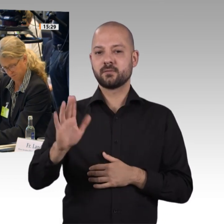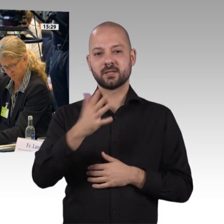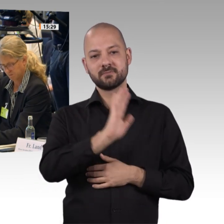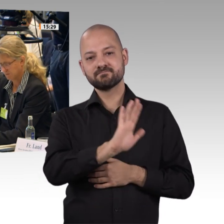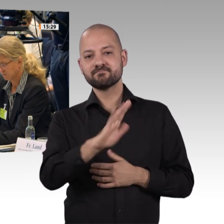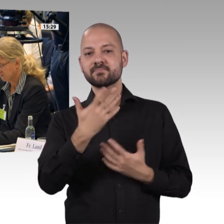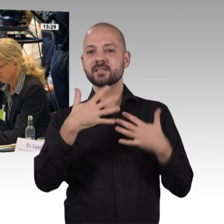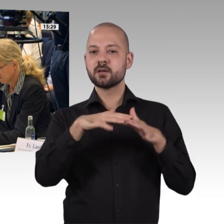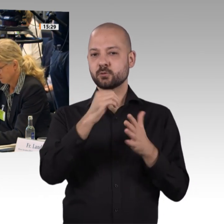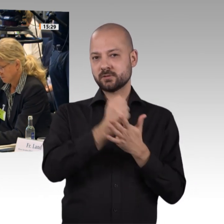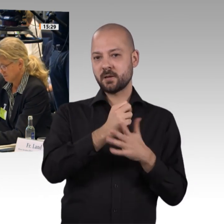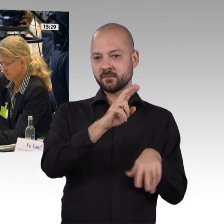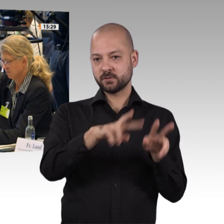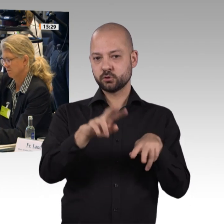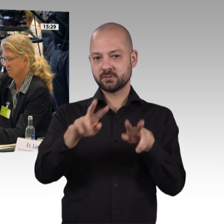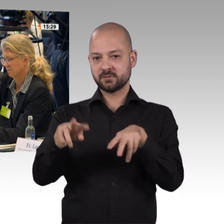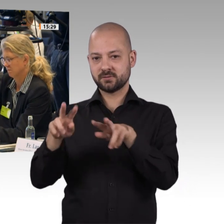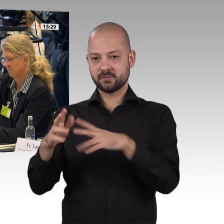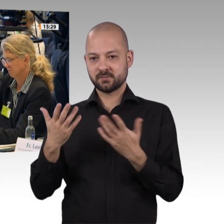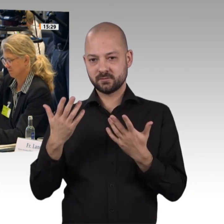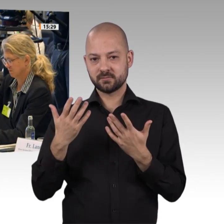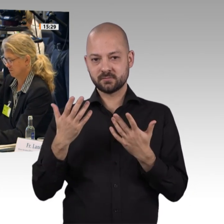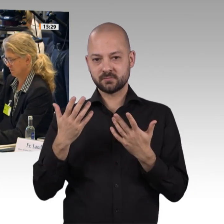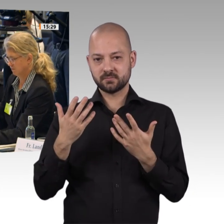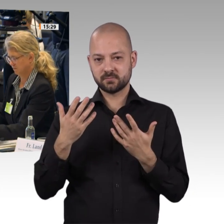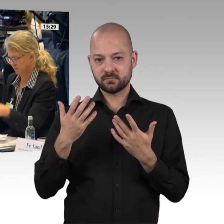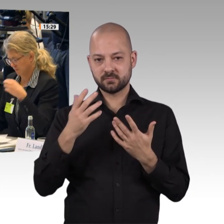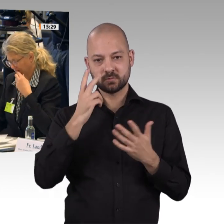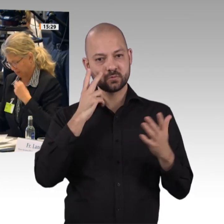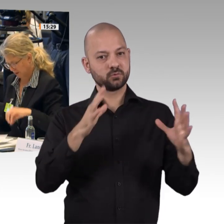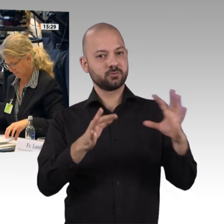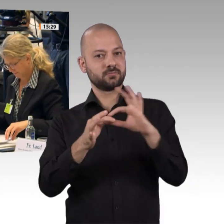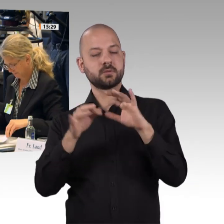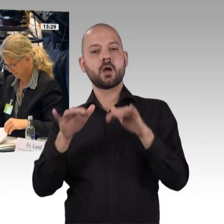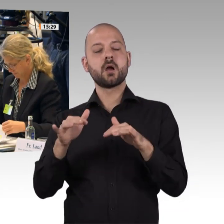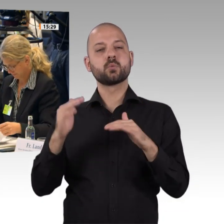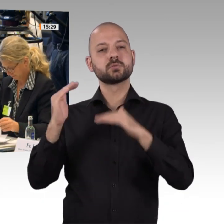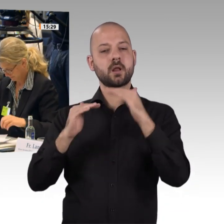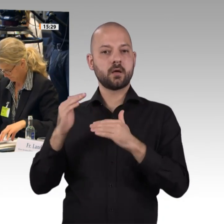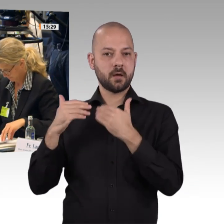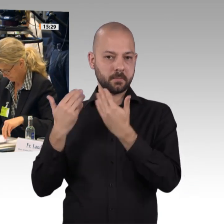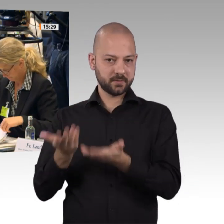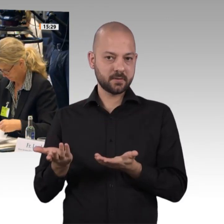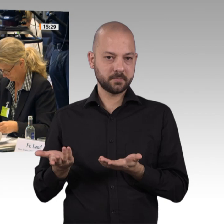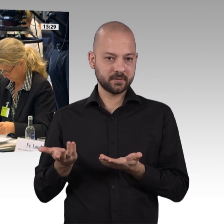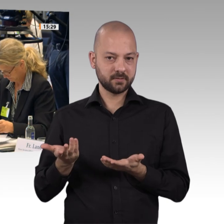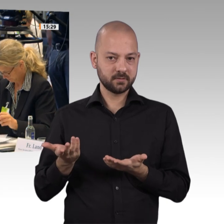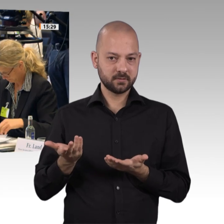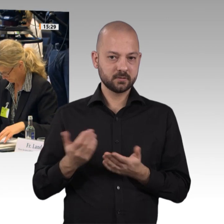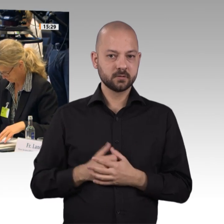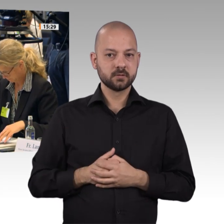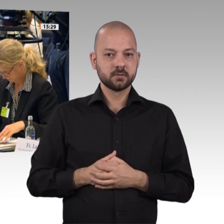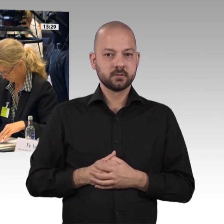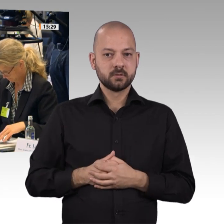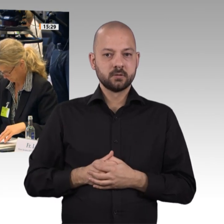ankommt. Wir haben immer mehr Schülerinnen und Schüler, die aus der Schule kommen und aufgrund ihrer Einschränkungen eben auf Arbeitsassistenz